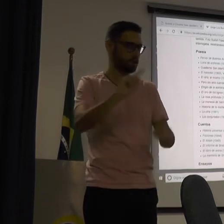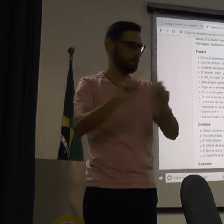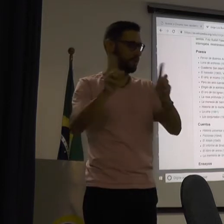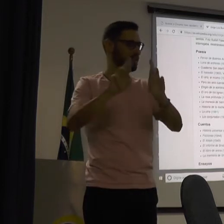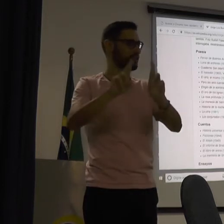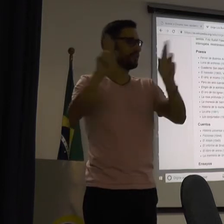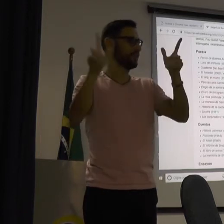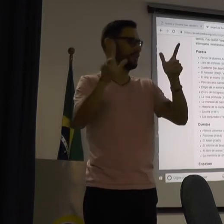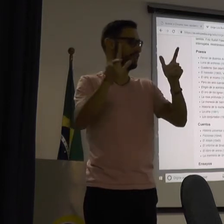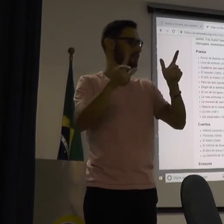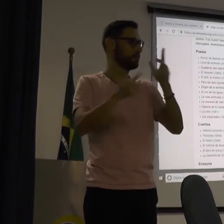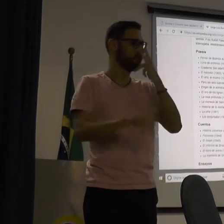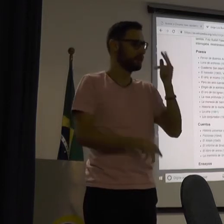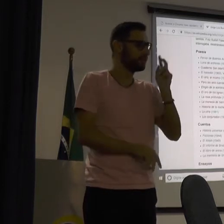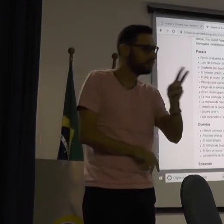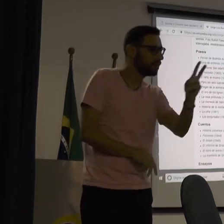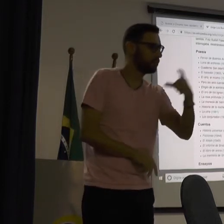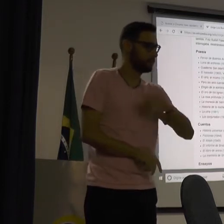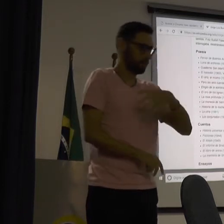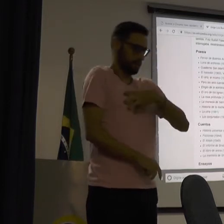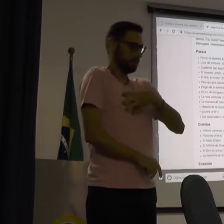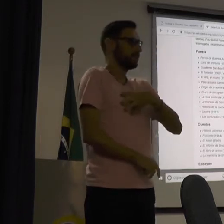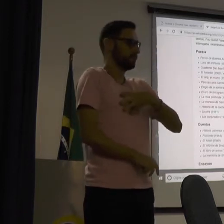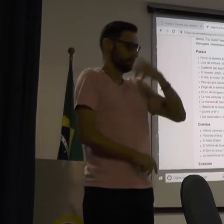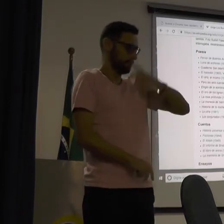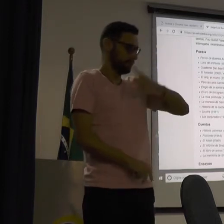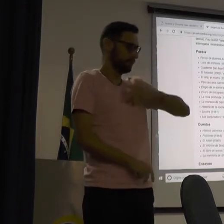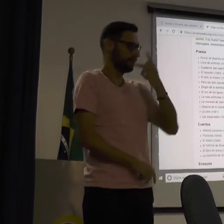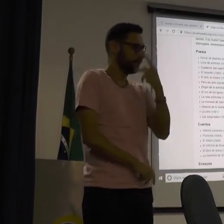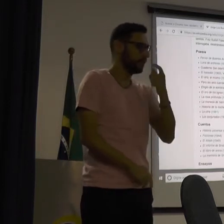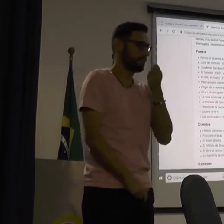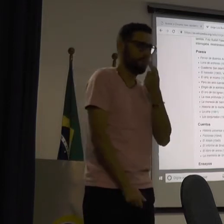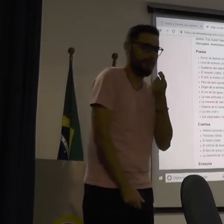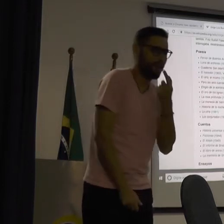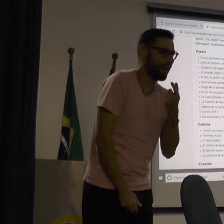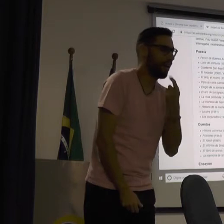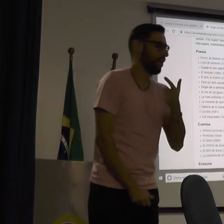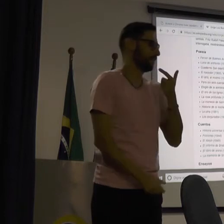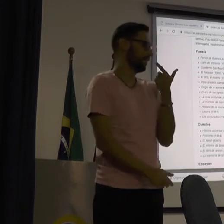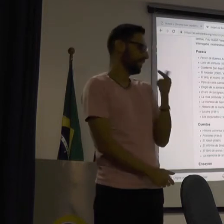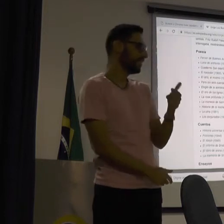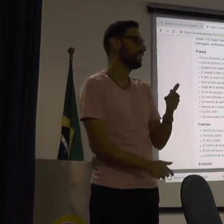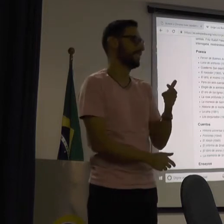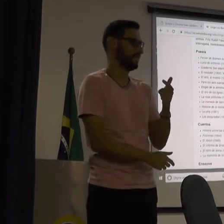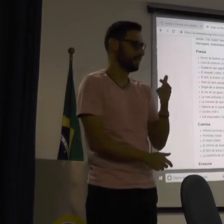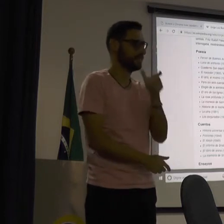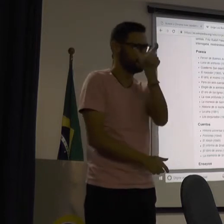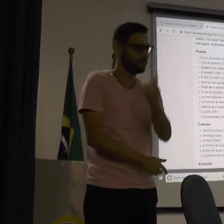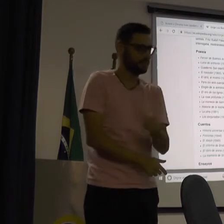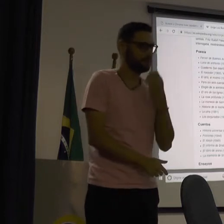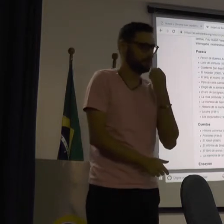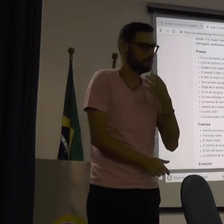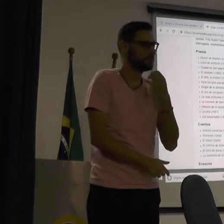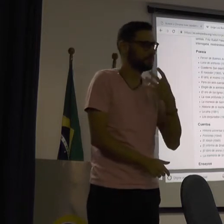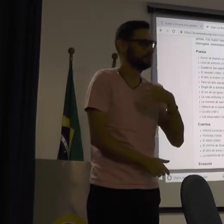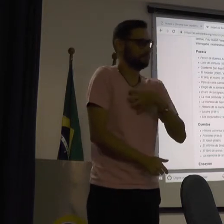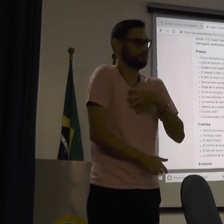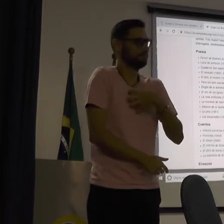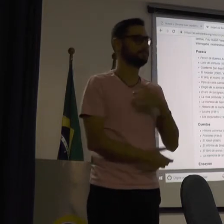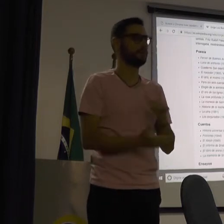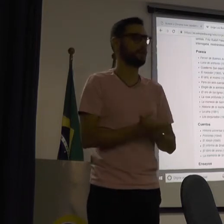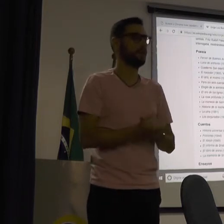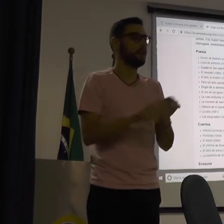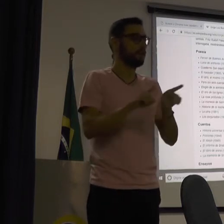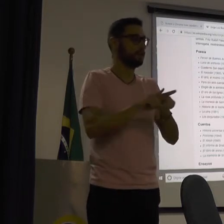gostava de rir dele mesmo, né? E de fazer piada o tempo todo, né? A mesma coisa em relação ao trabalho